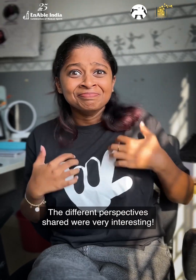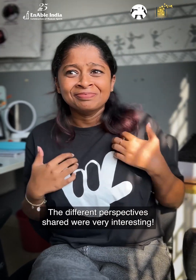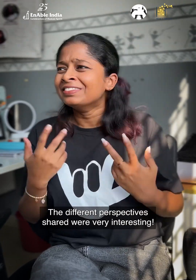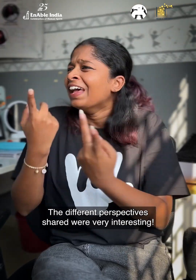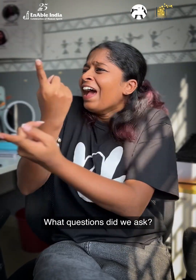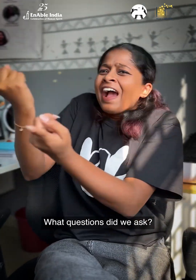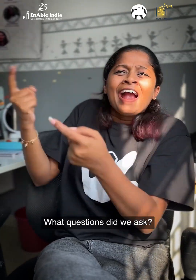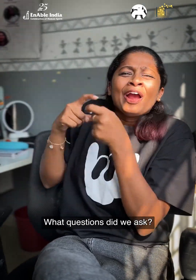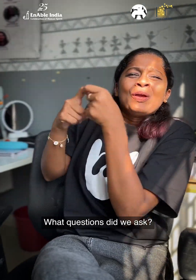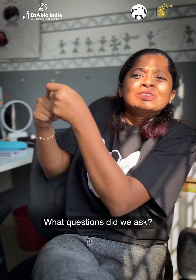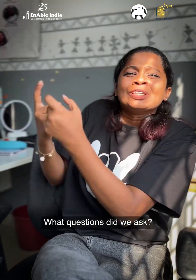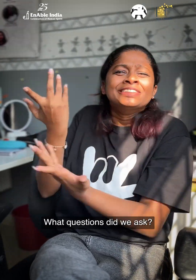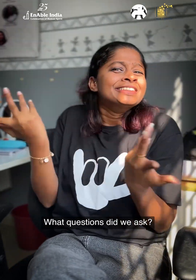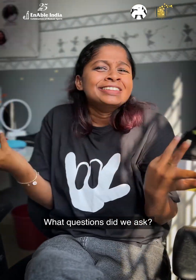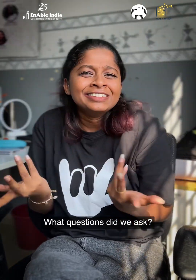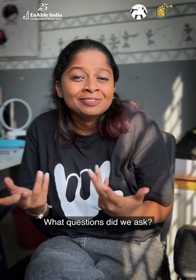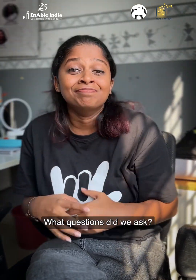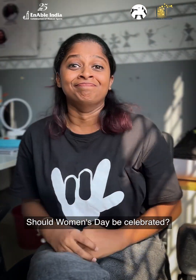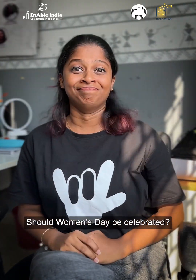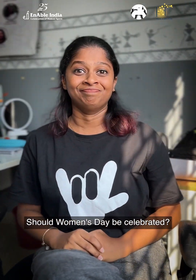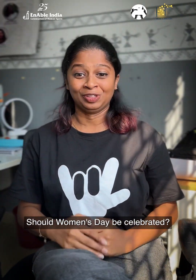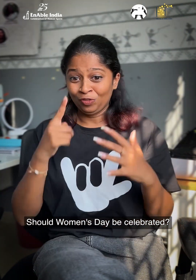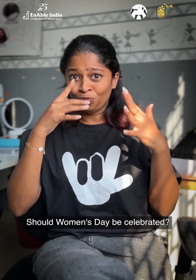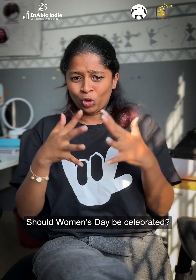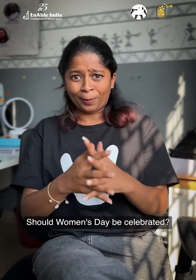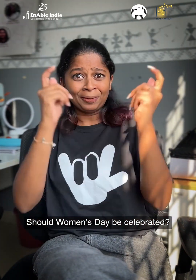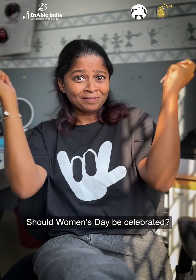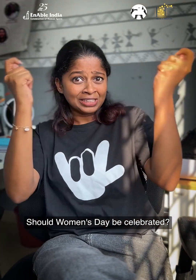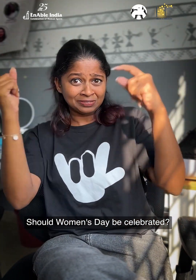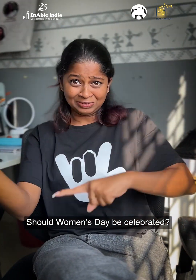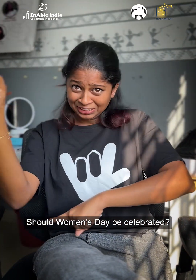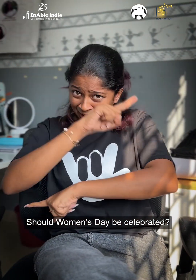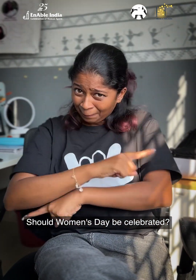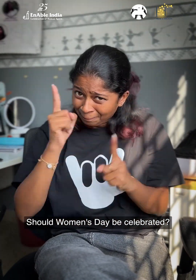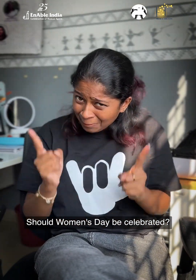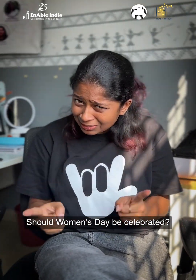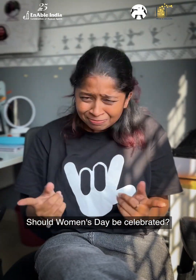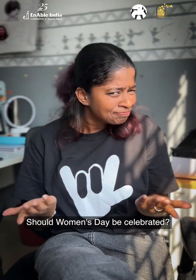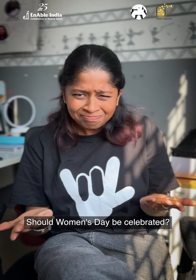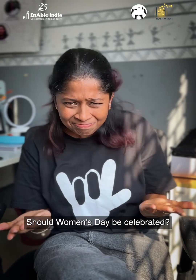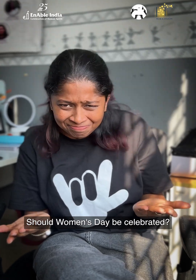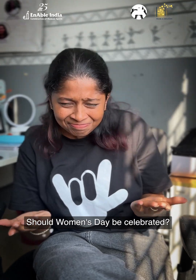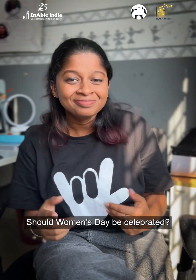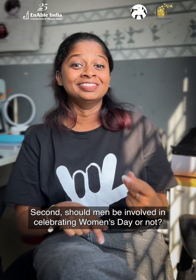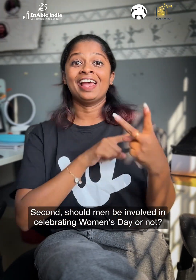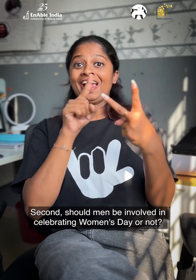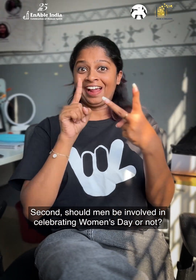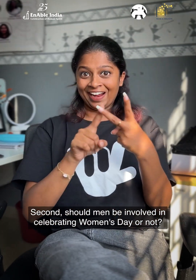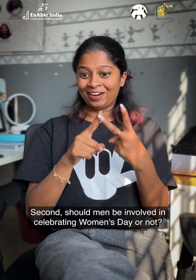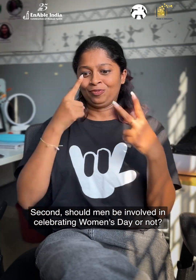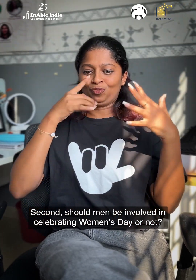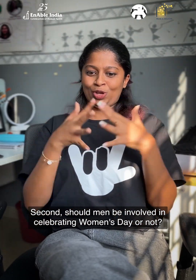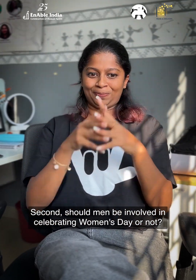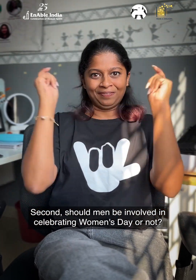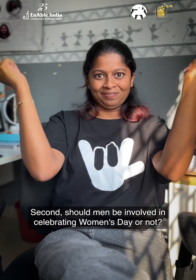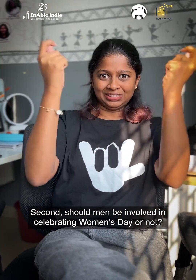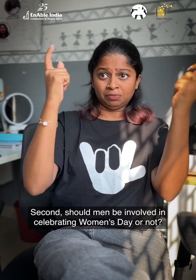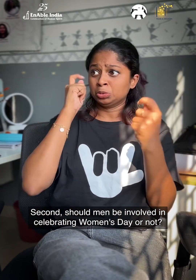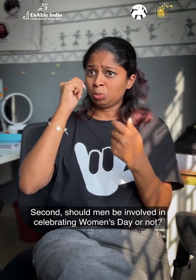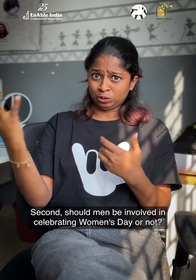थे। हमने क्या सवाल पूछे? क्या महिला दिवस मनाना जाना चाहिए? दूसरा, क्या महिला दिवस में पुरुष को